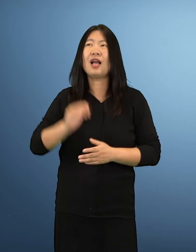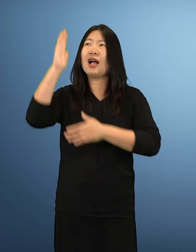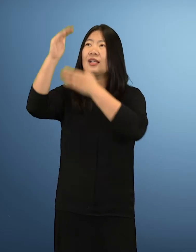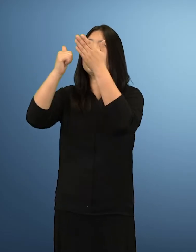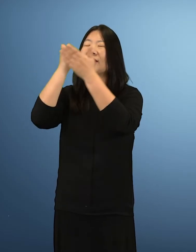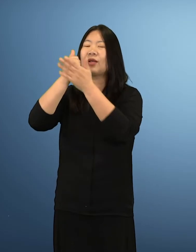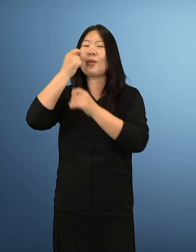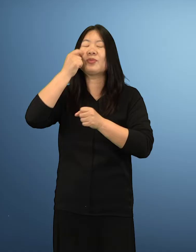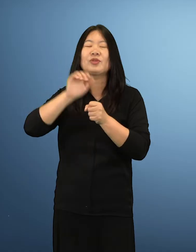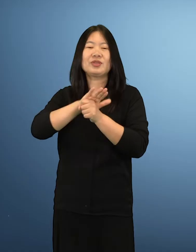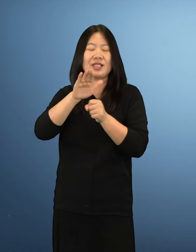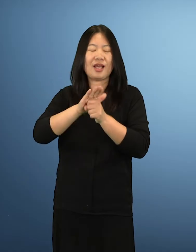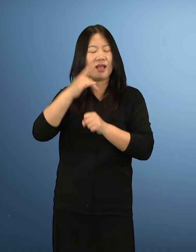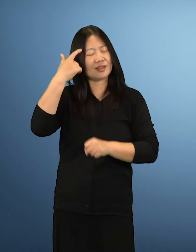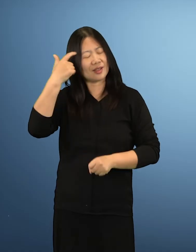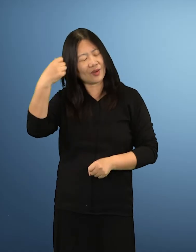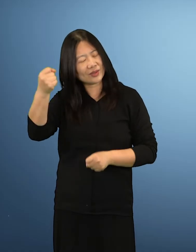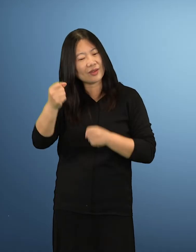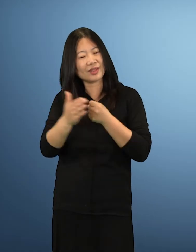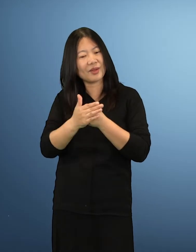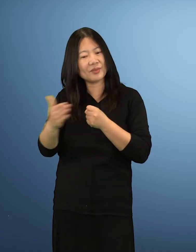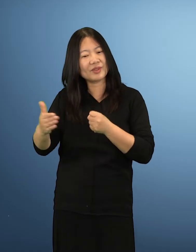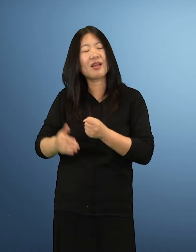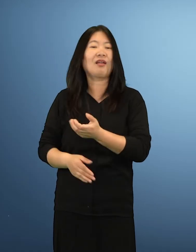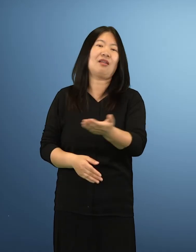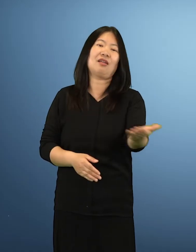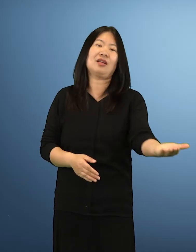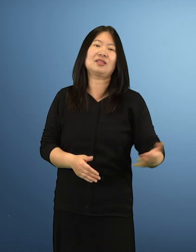하나님이 불쌍히 여기셔서 그들을